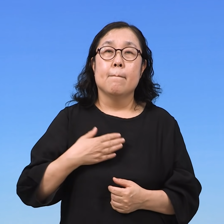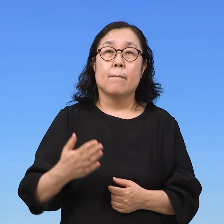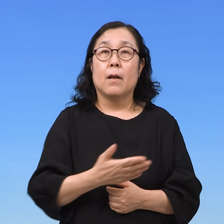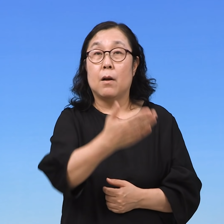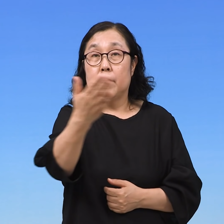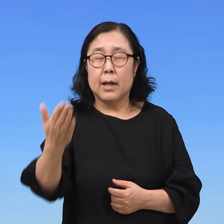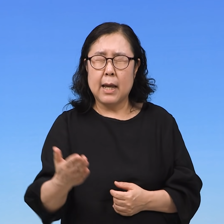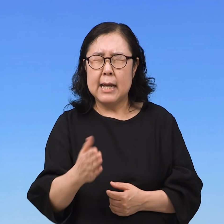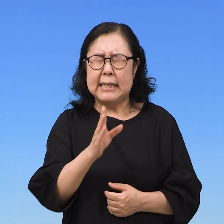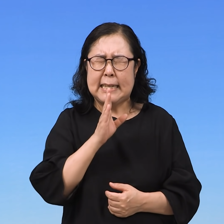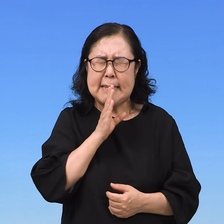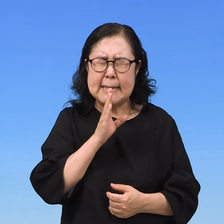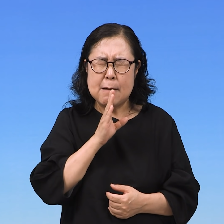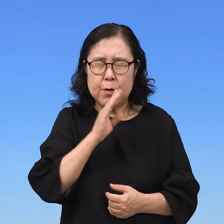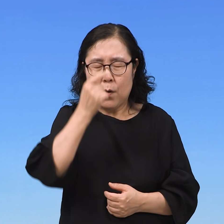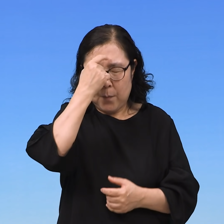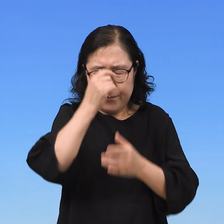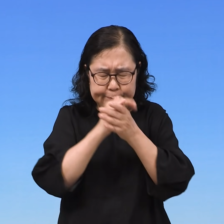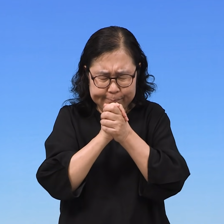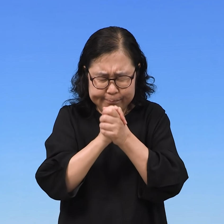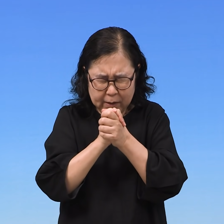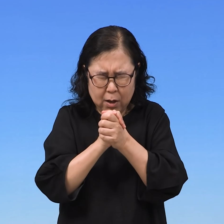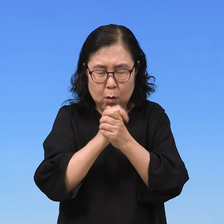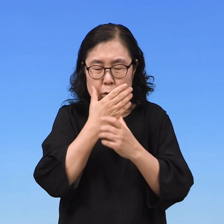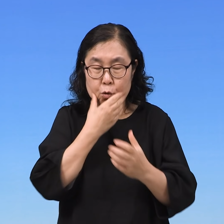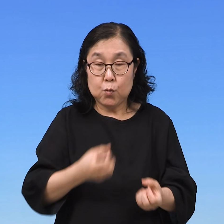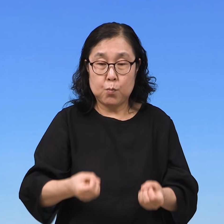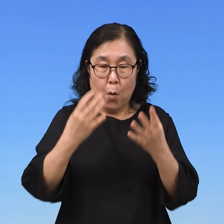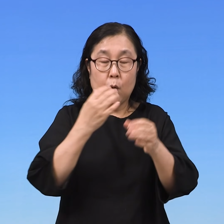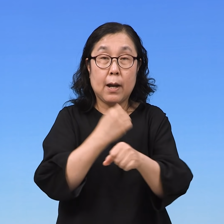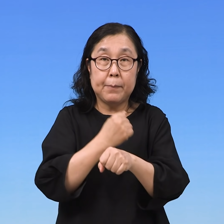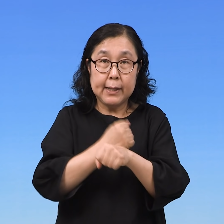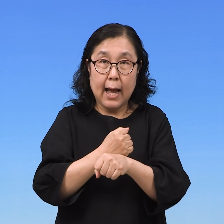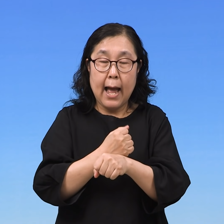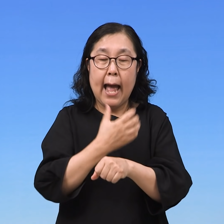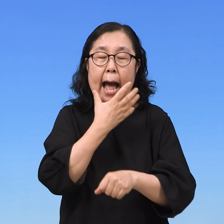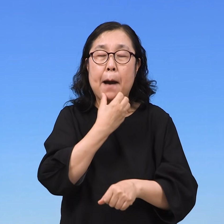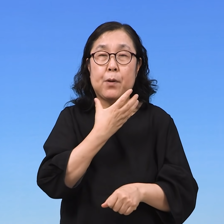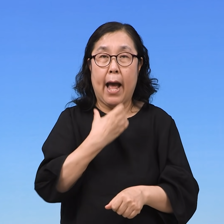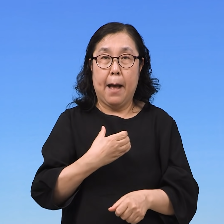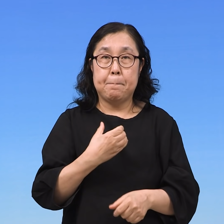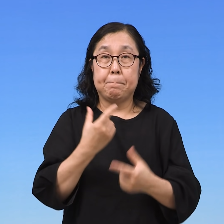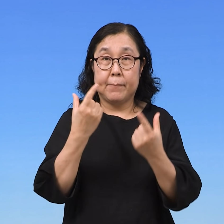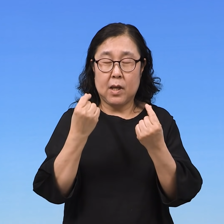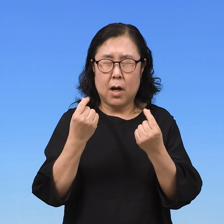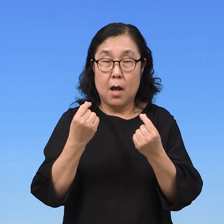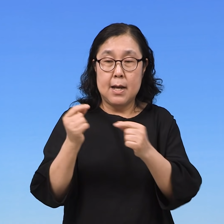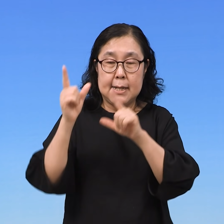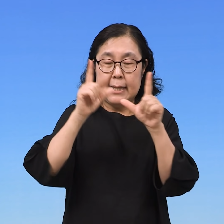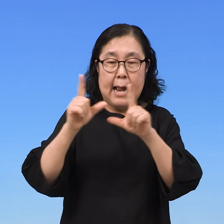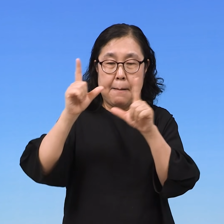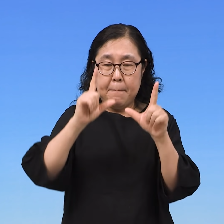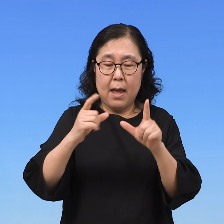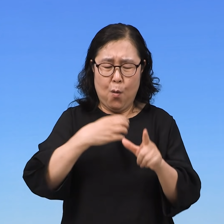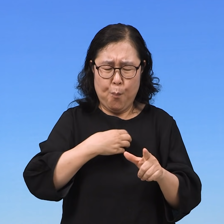저는 여러분에게 진심으로 기도하며 정말 축복합니다. 아브라함처럼 삶의